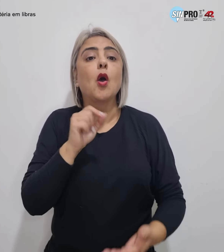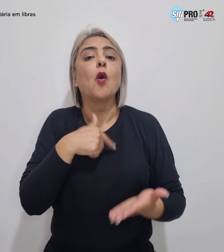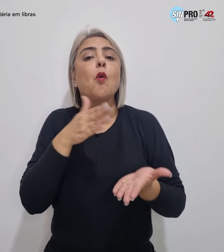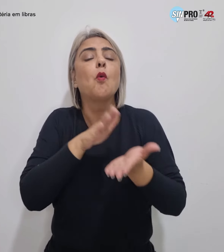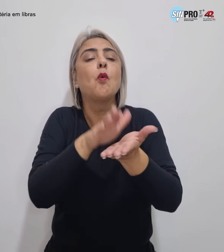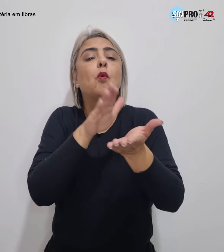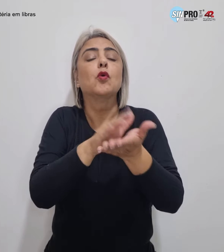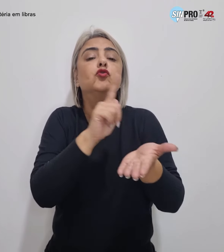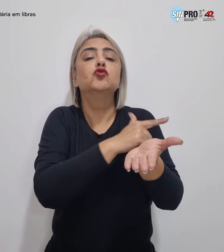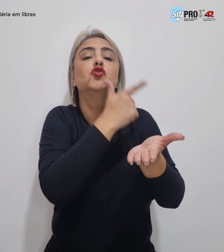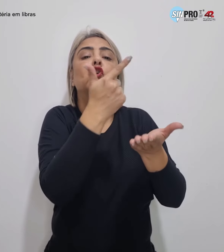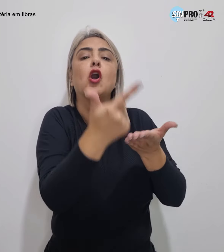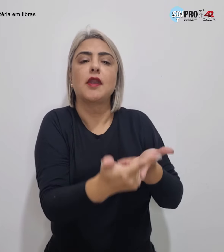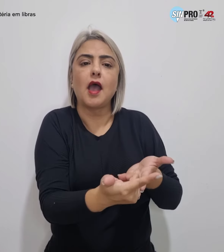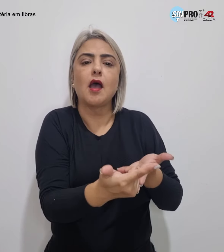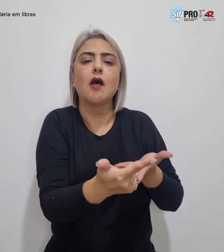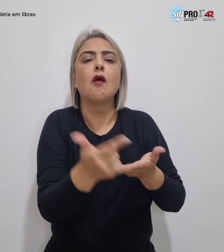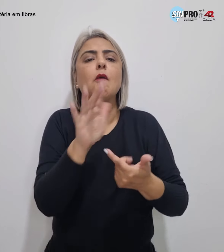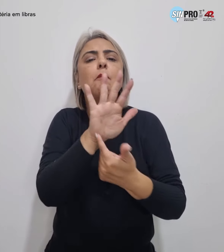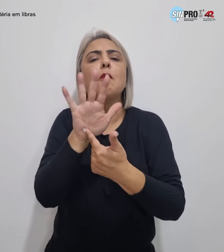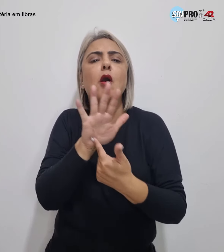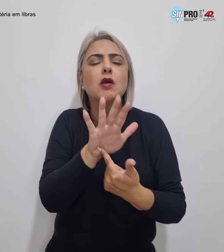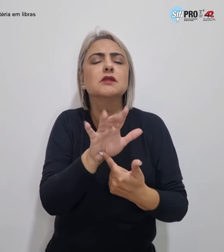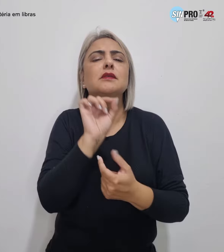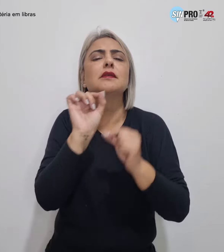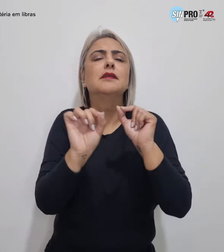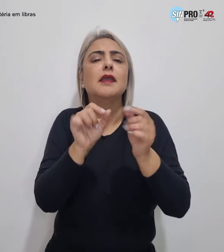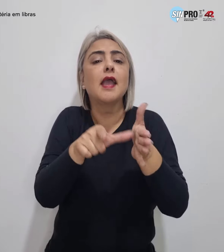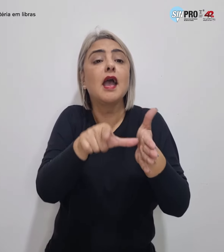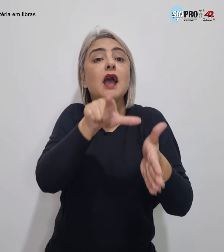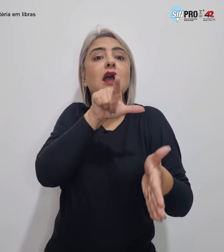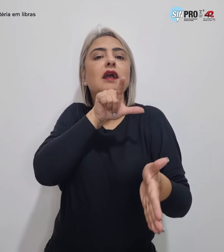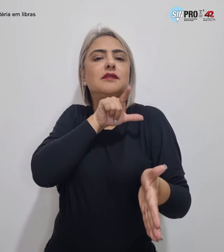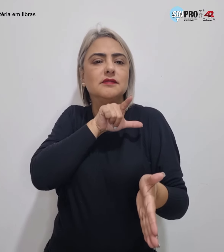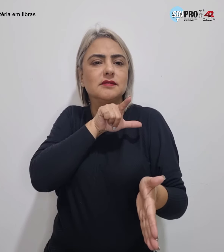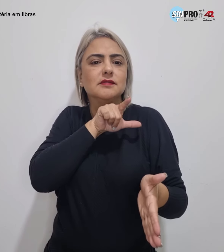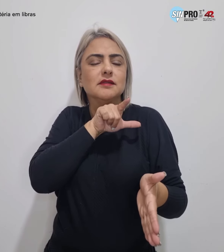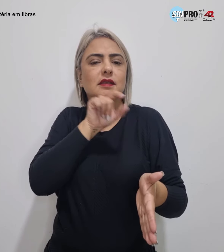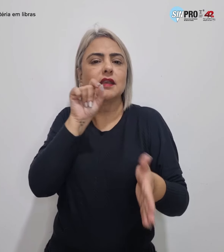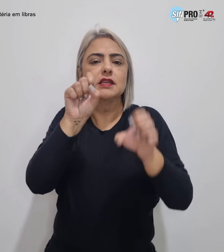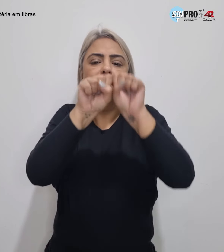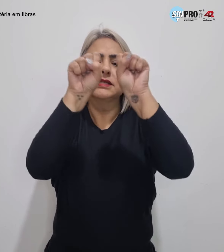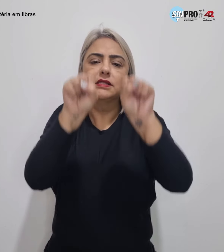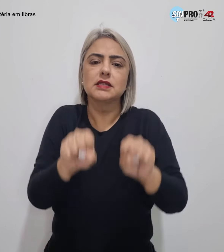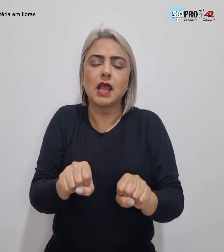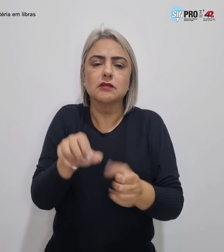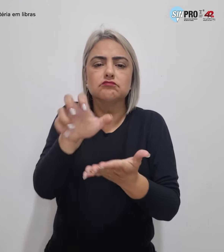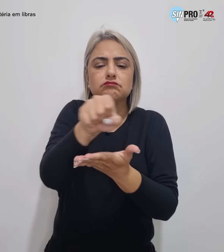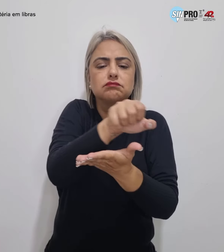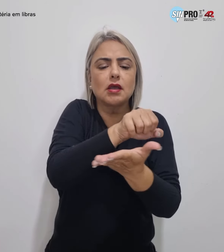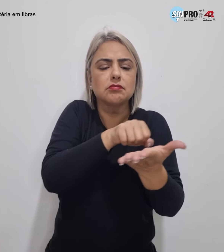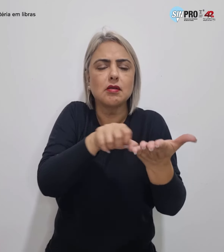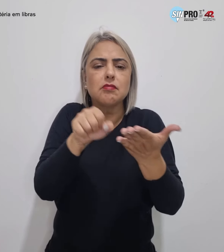Correio Braziliense dá conta de que antes mesmo de sistematizar os dados totais de